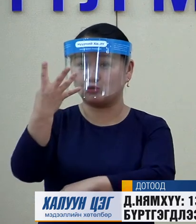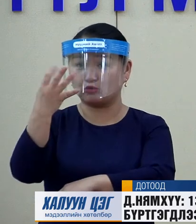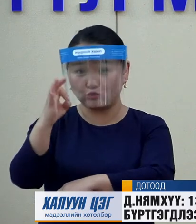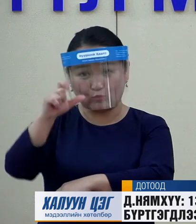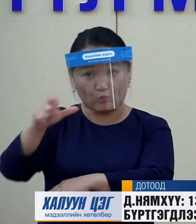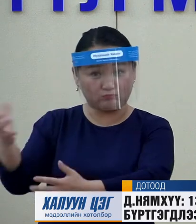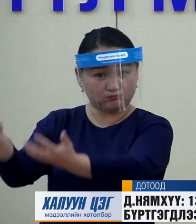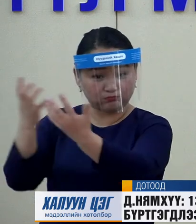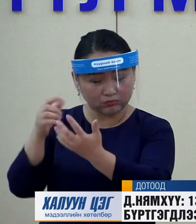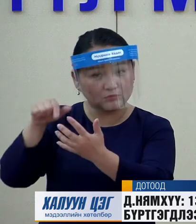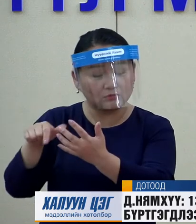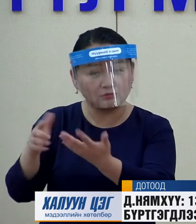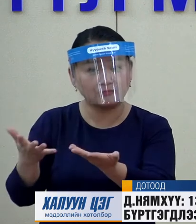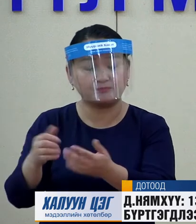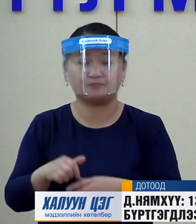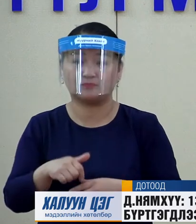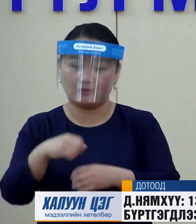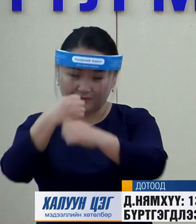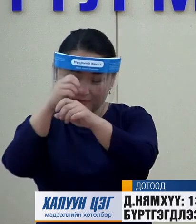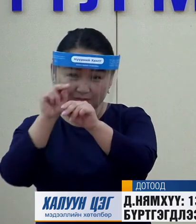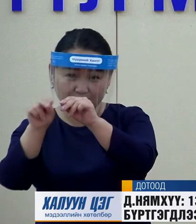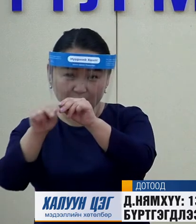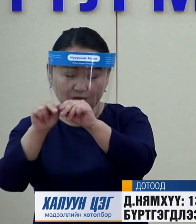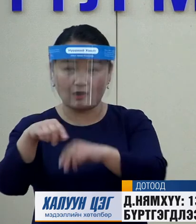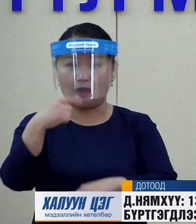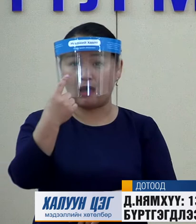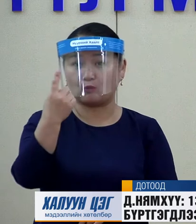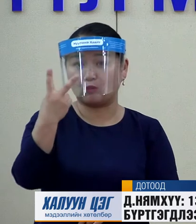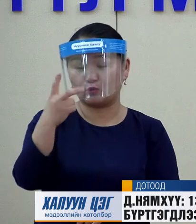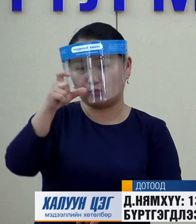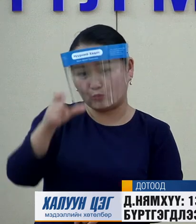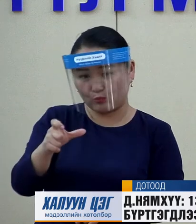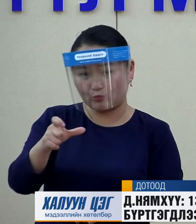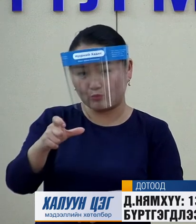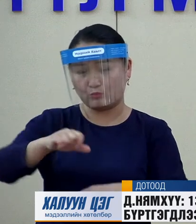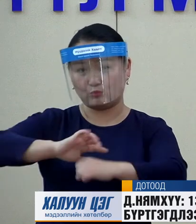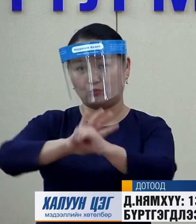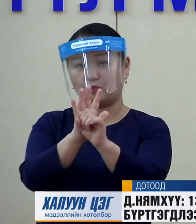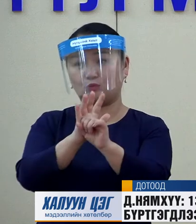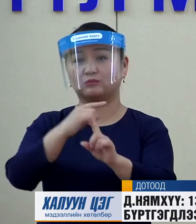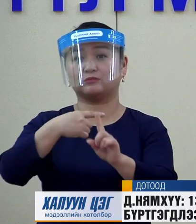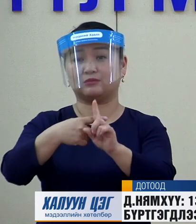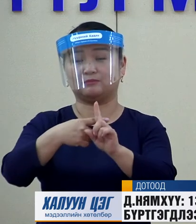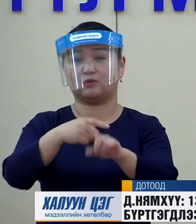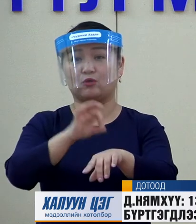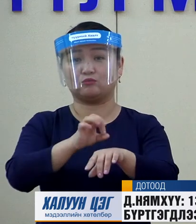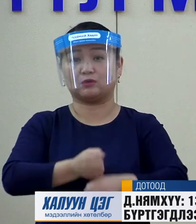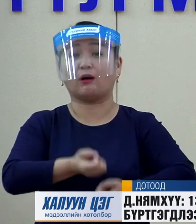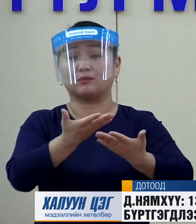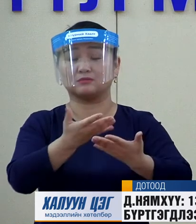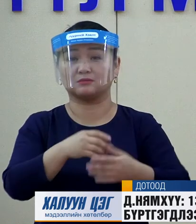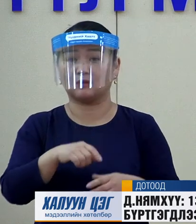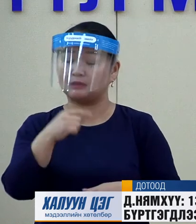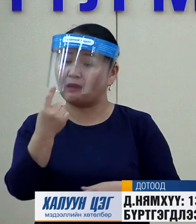Эдгээрийн доктороос шинжилгээндээ 12 хүнээс одоо коронавирус илэрлээ. За,